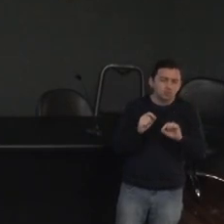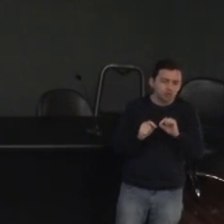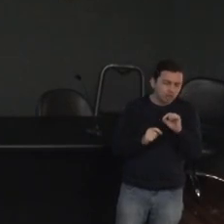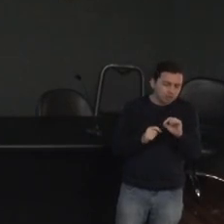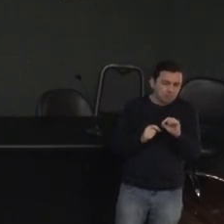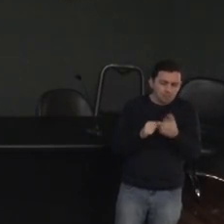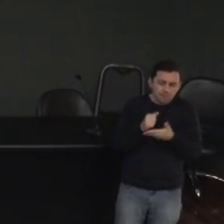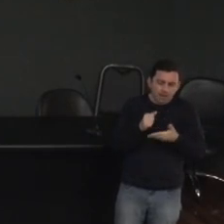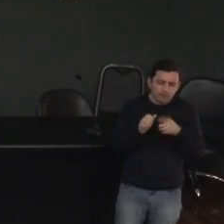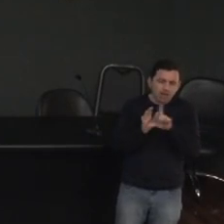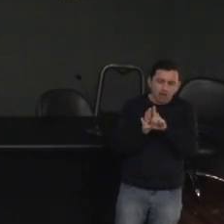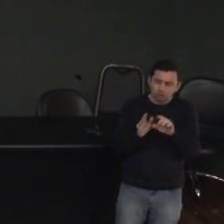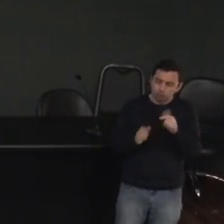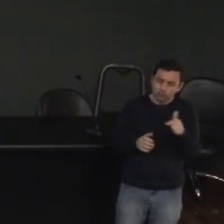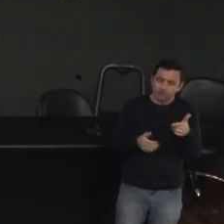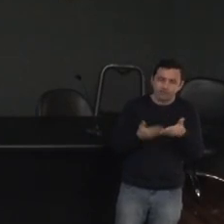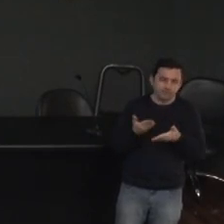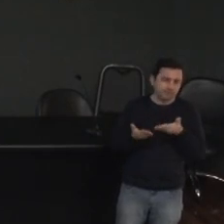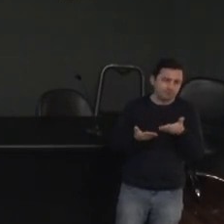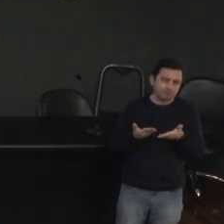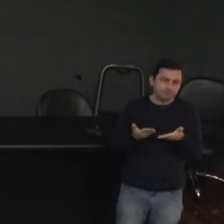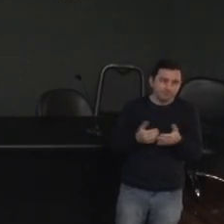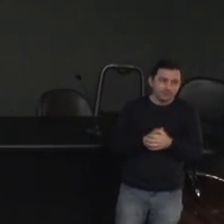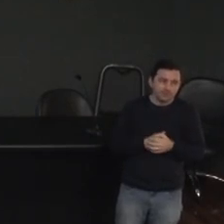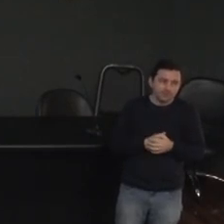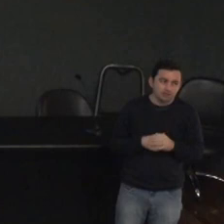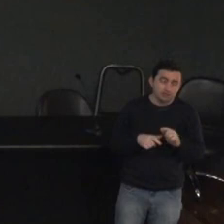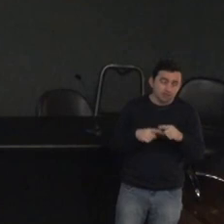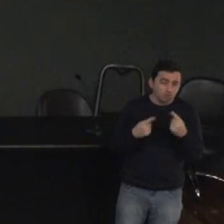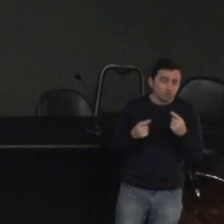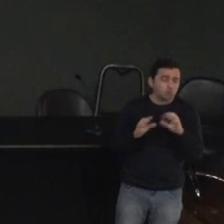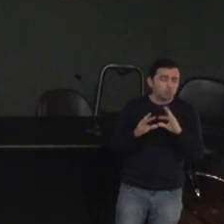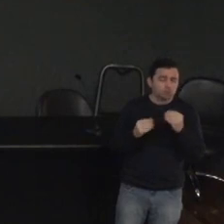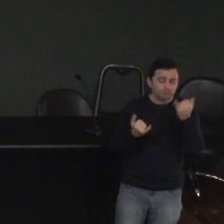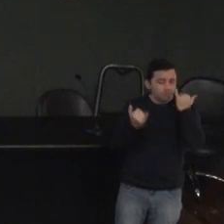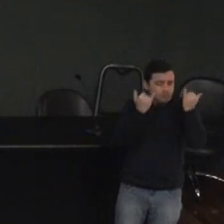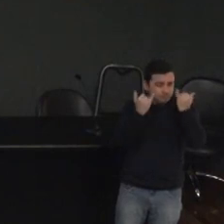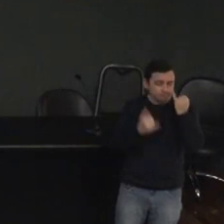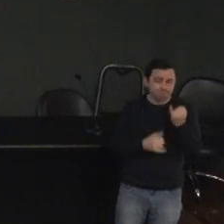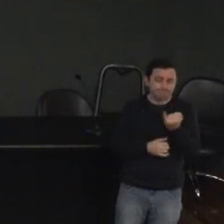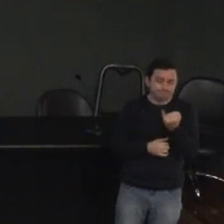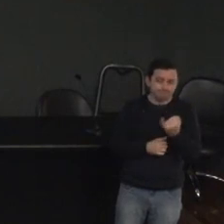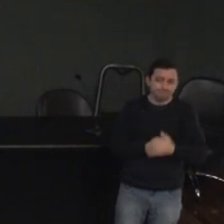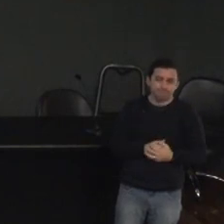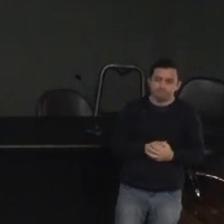eu não tenho tratamento né então todas as informações são bastante importantes